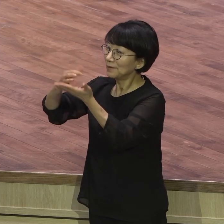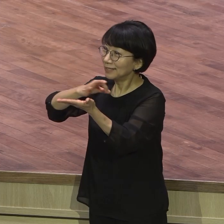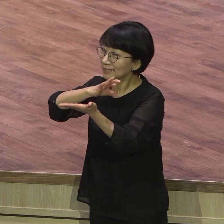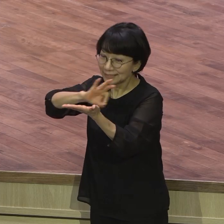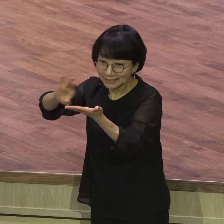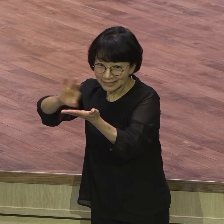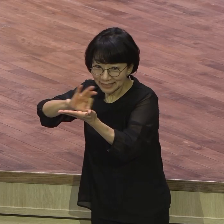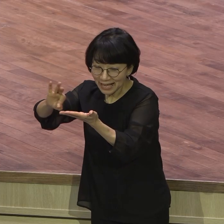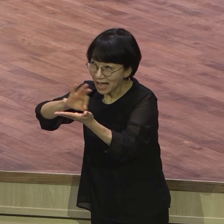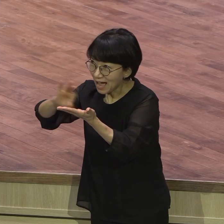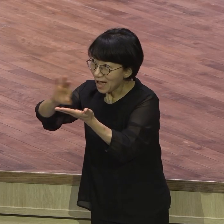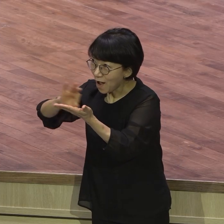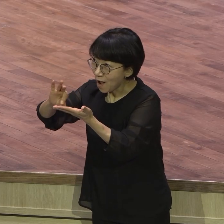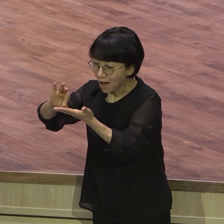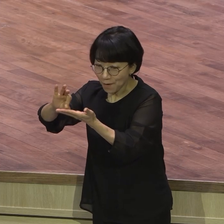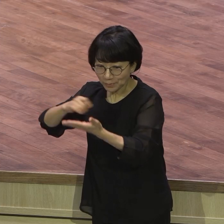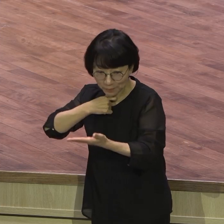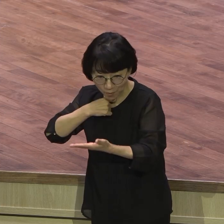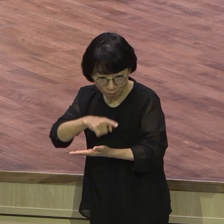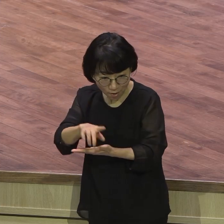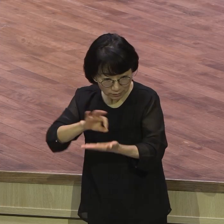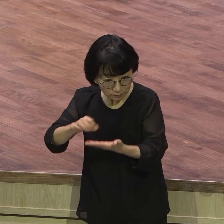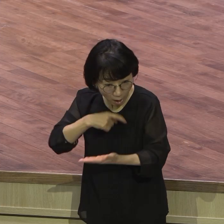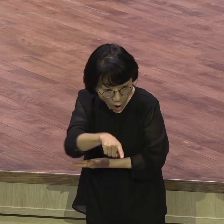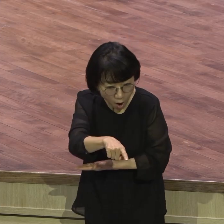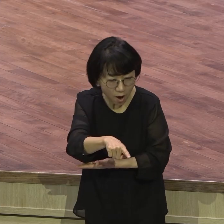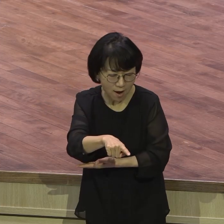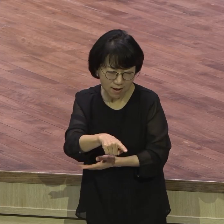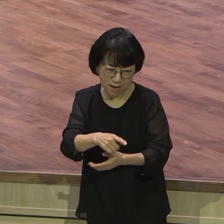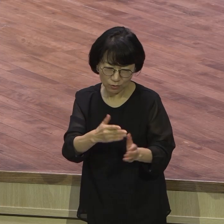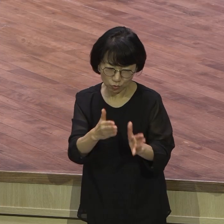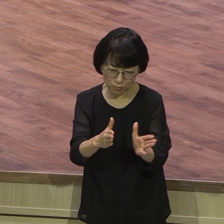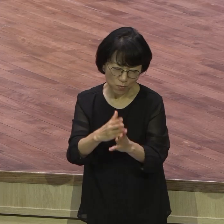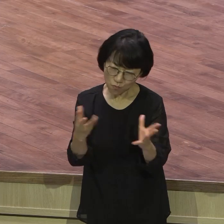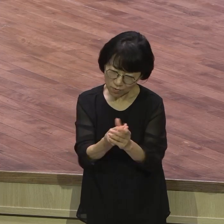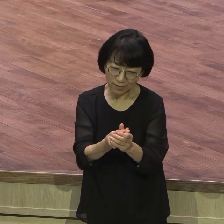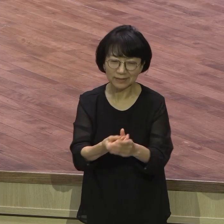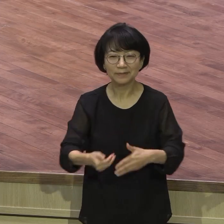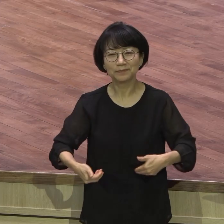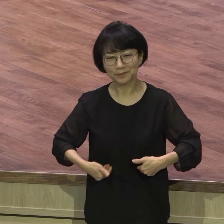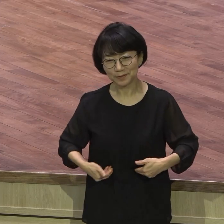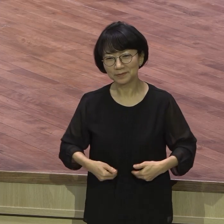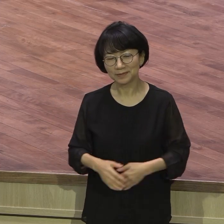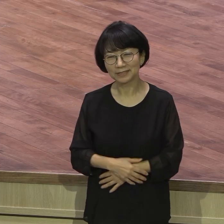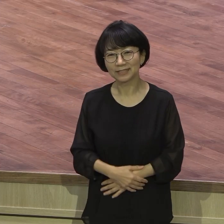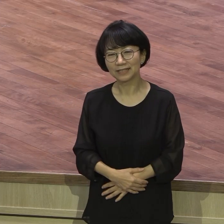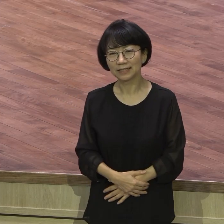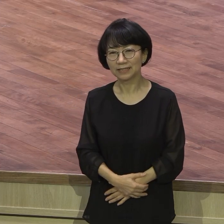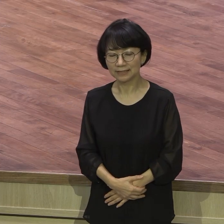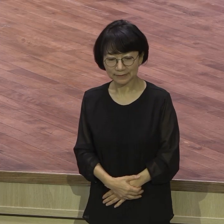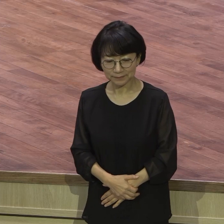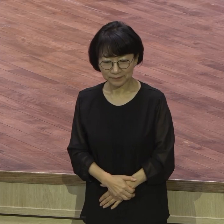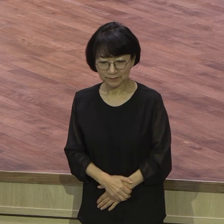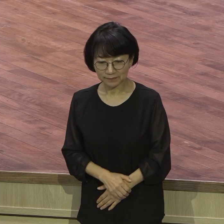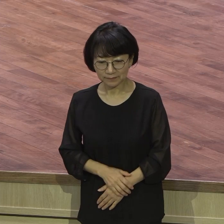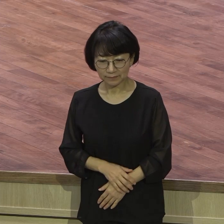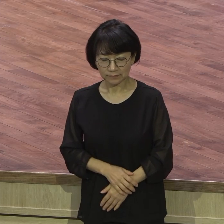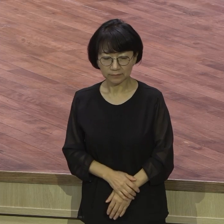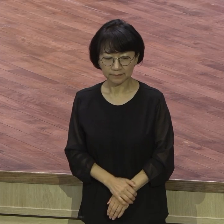최고의 이 그리스도인이죠 디모노소 2장 이스토로 21째로 보면 이 사지를